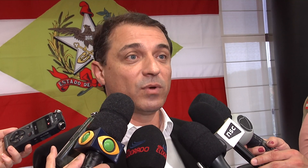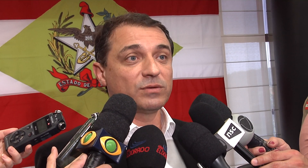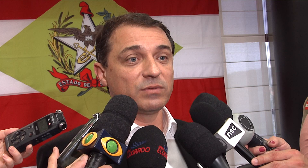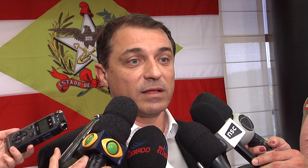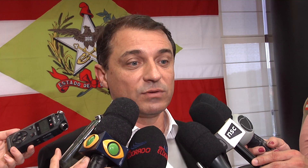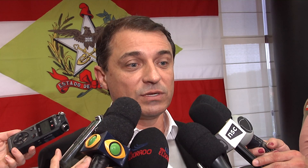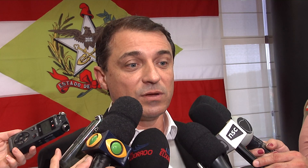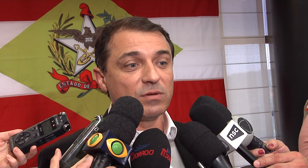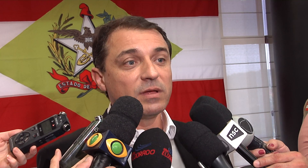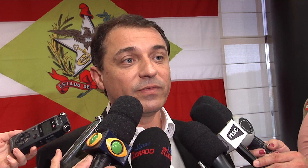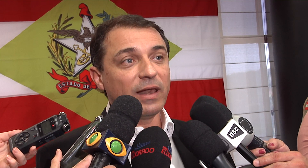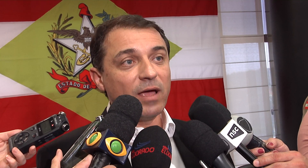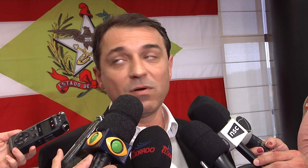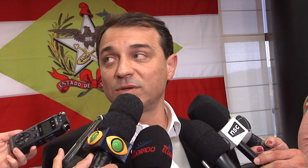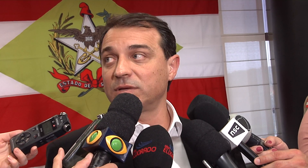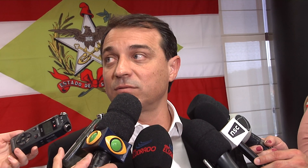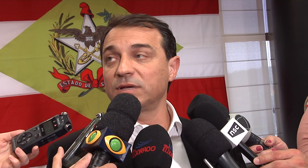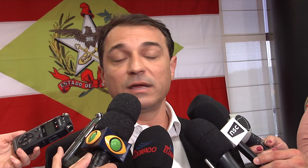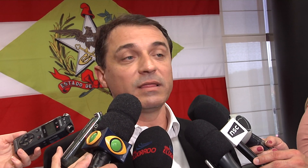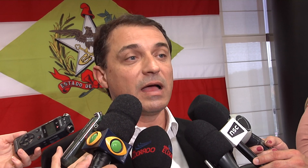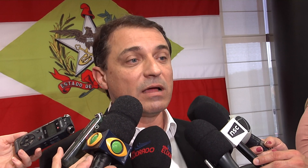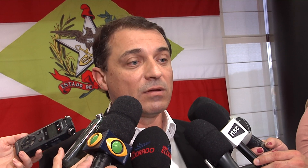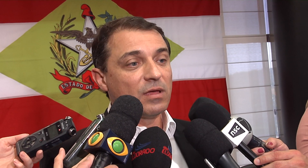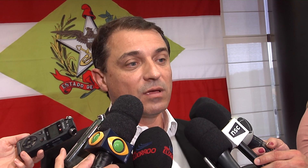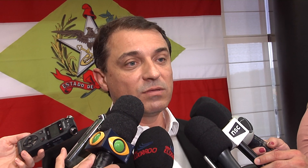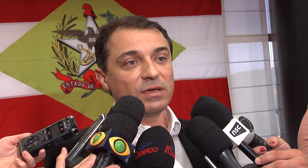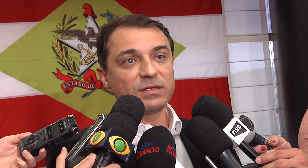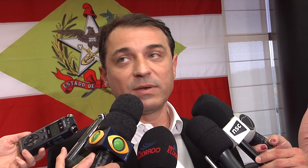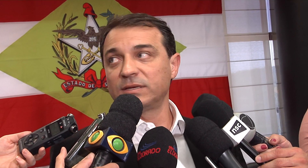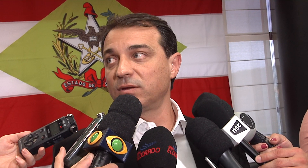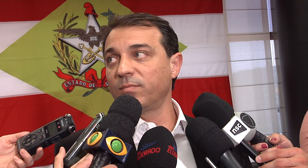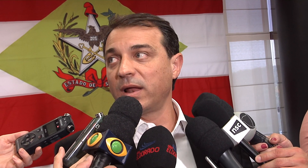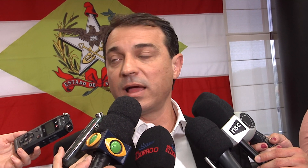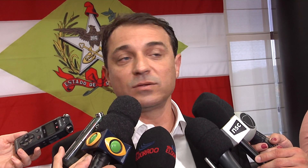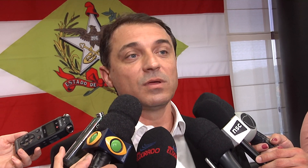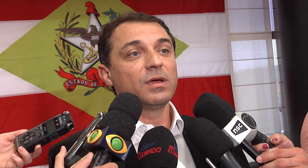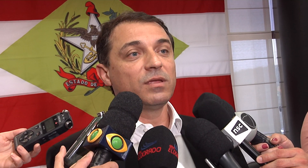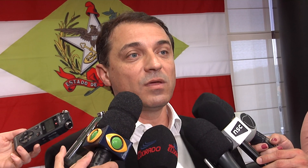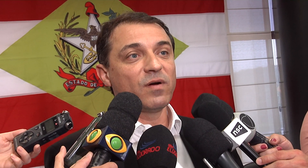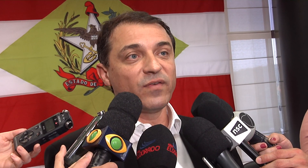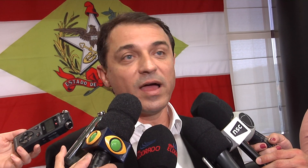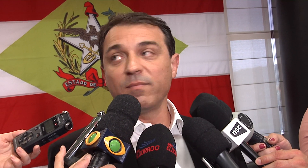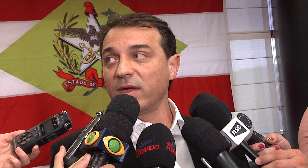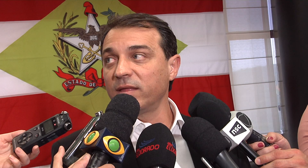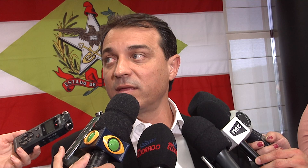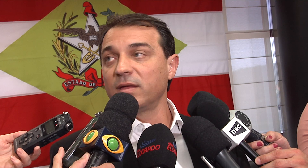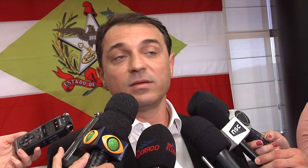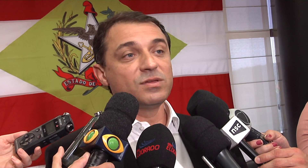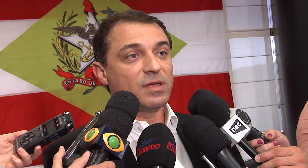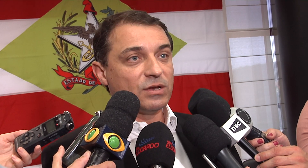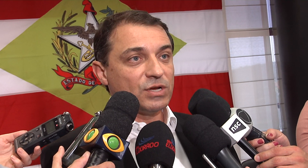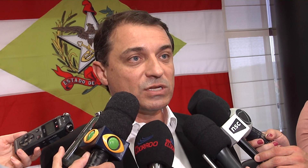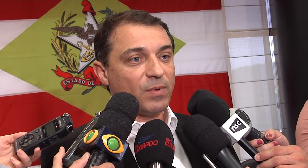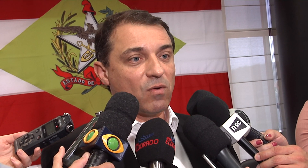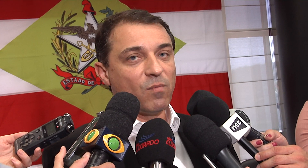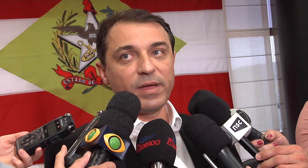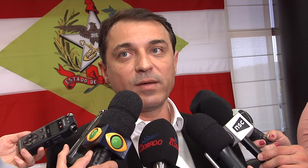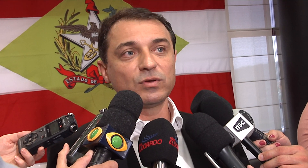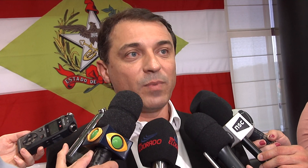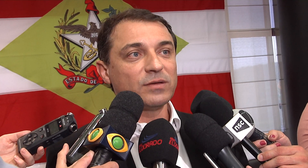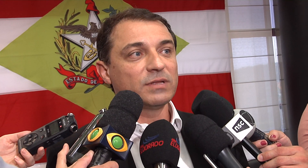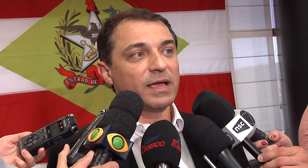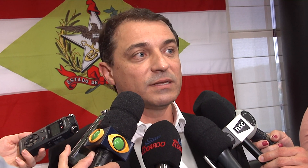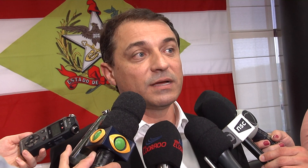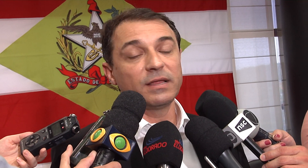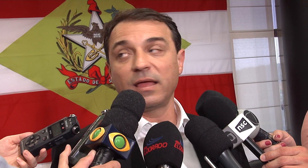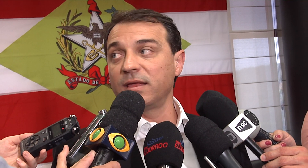tem que ser por resultados. Se eu delego uma missão ao secretário, eu tenho que estabelecer um prazo e ter uma ferramenta de inteligência para acompanhar